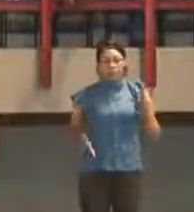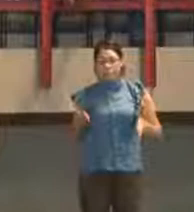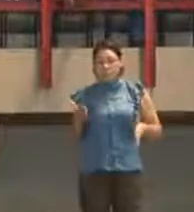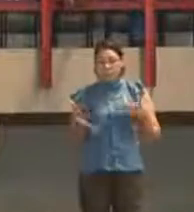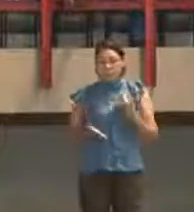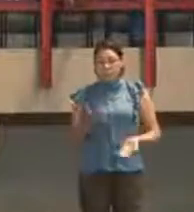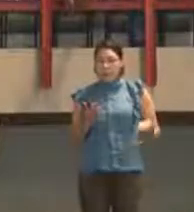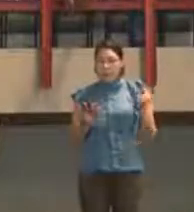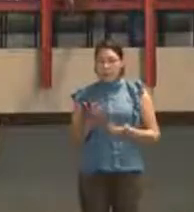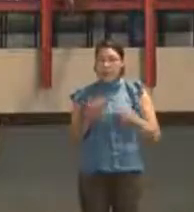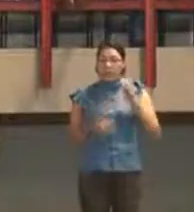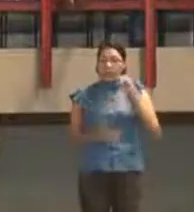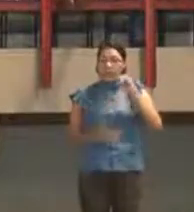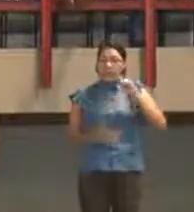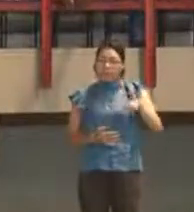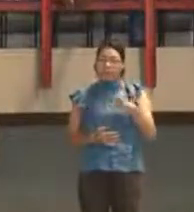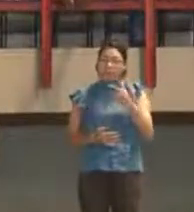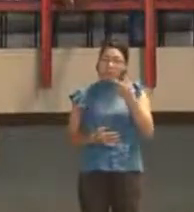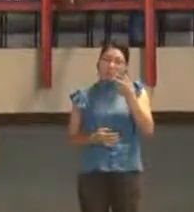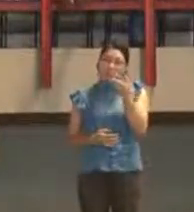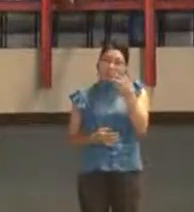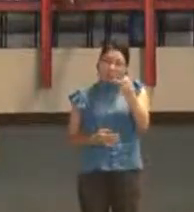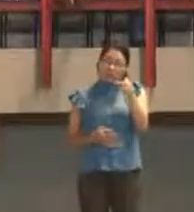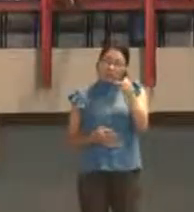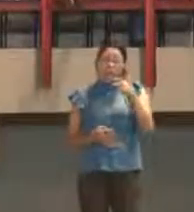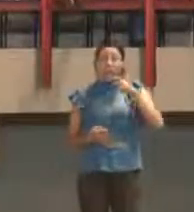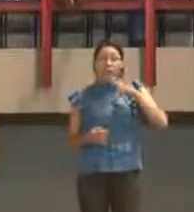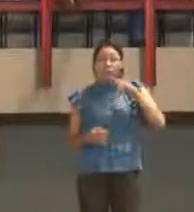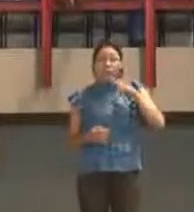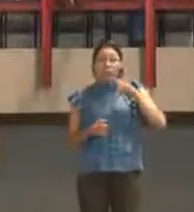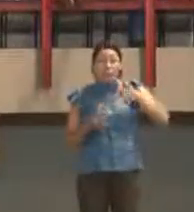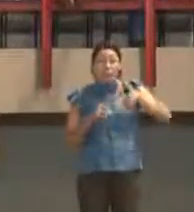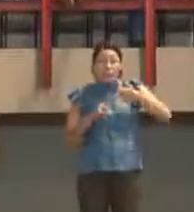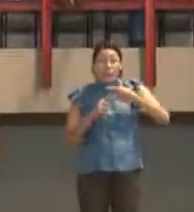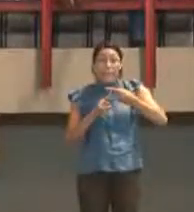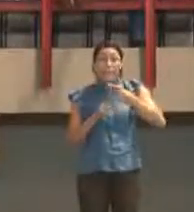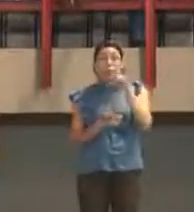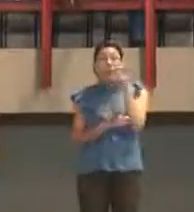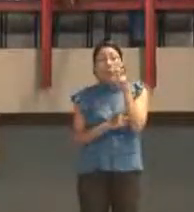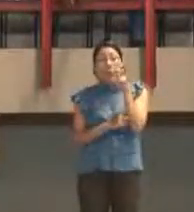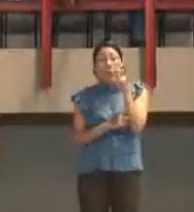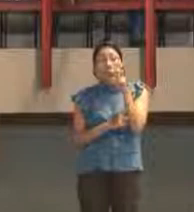0,67 e ele tem 5 quilogramas a mais, quanto é que ele vai perder?